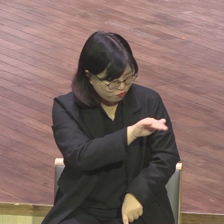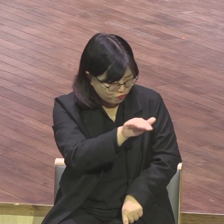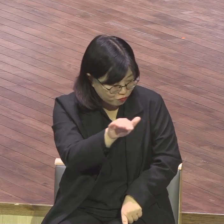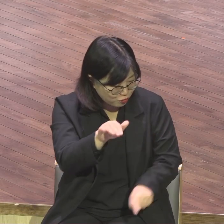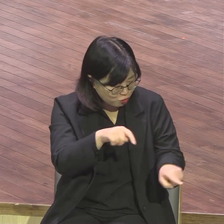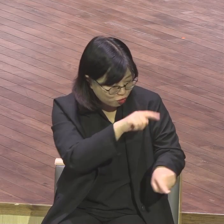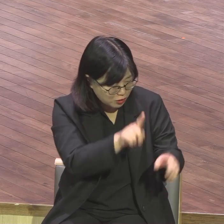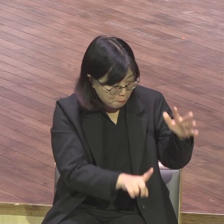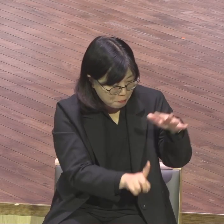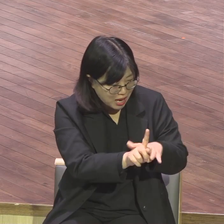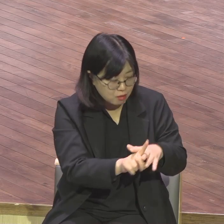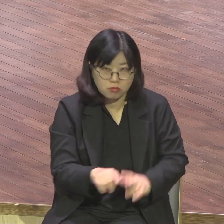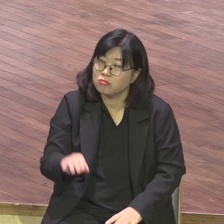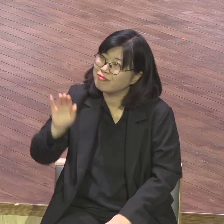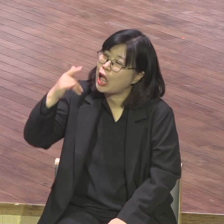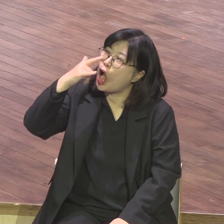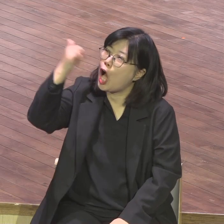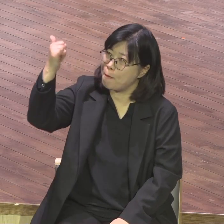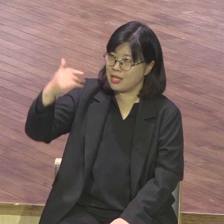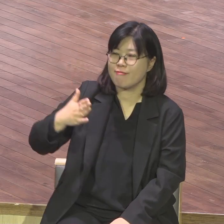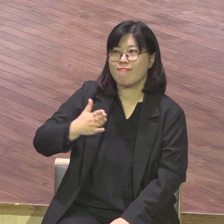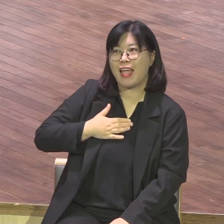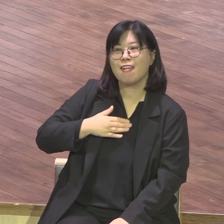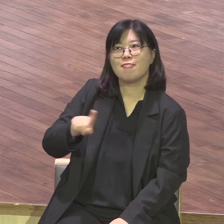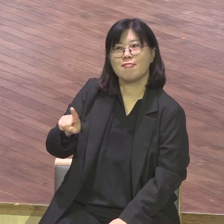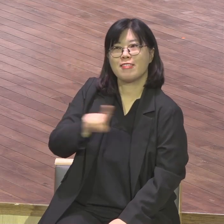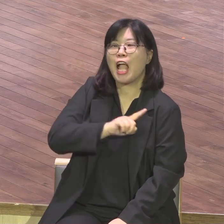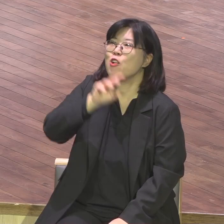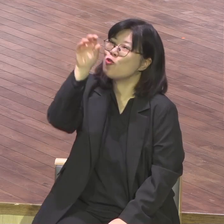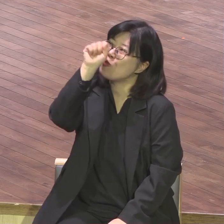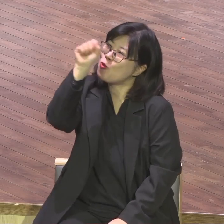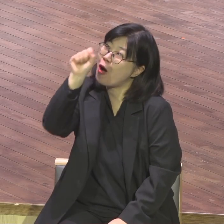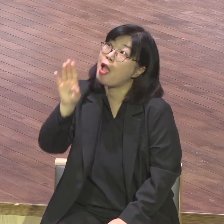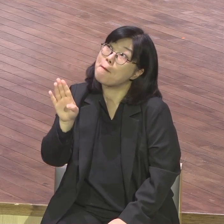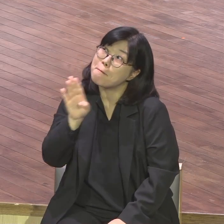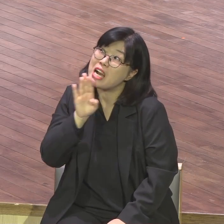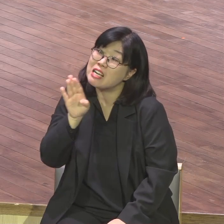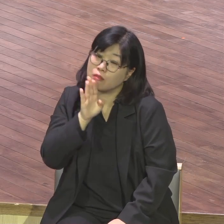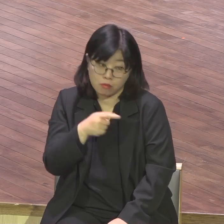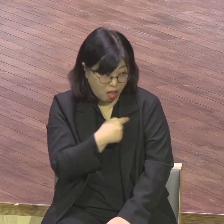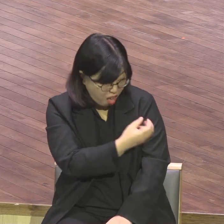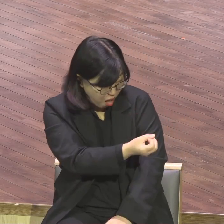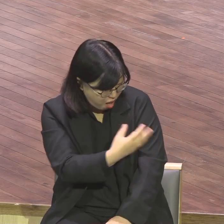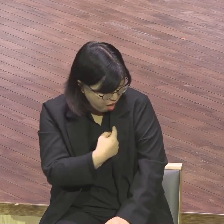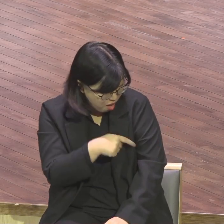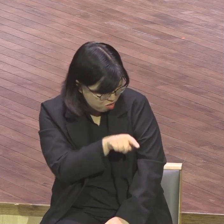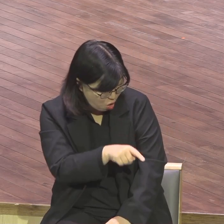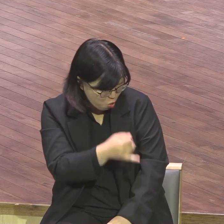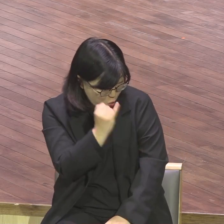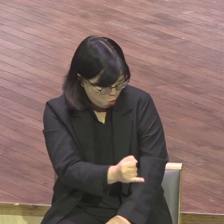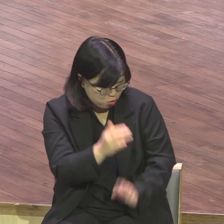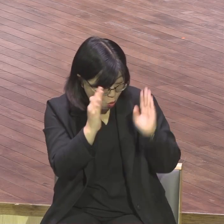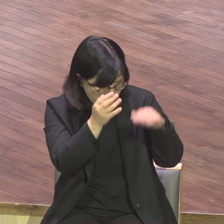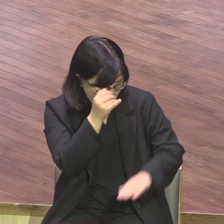그대로 되는 거예요. 아버지 엄마를 두려워하지 않습니다. 아버지 엄마가 날 사랑하니까. 아버지 엄마 나 공부 못한다고